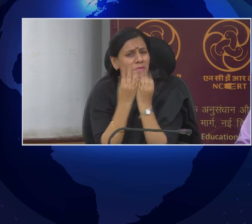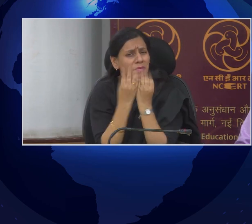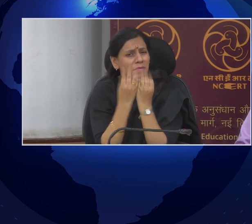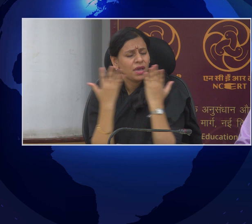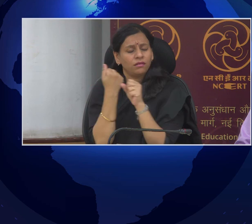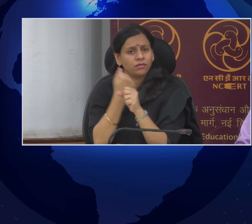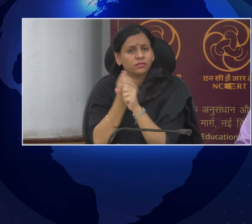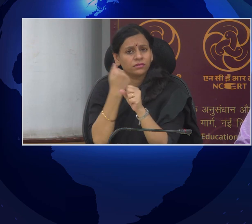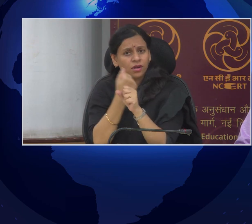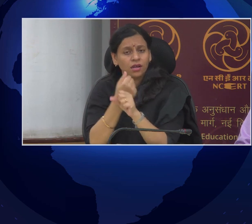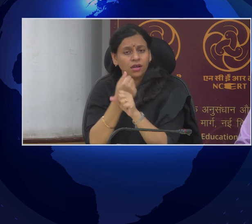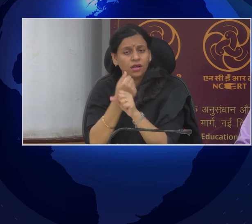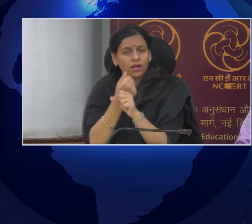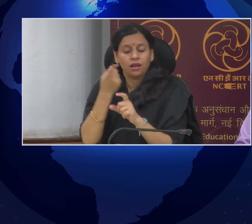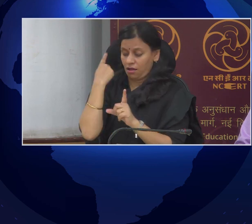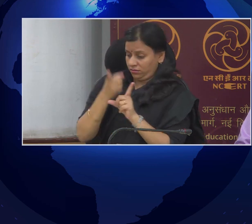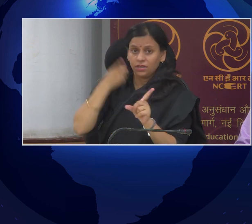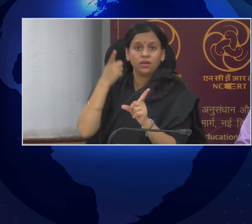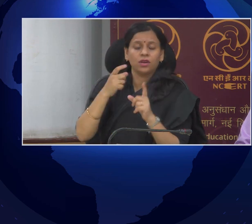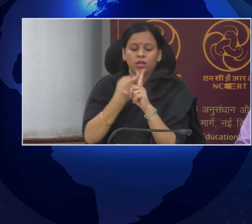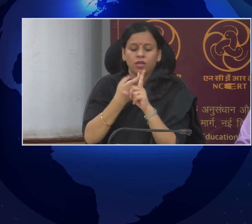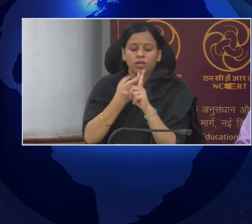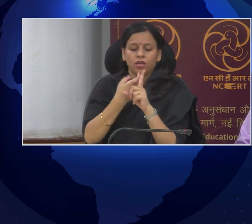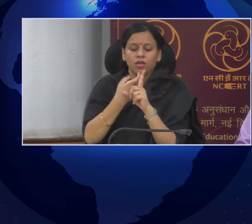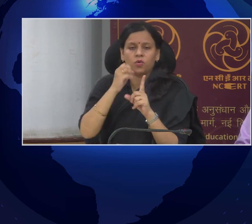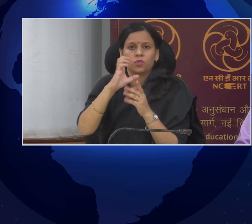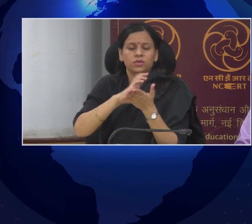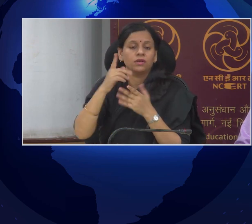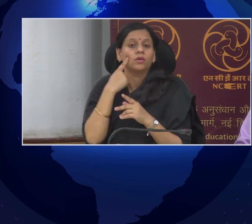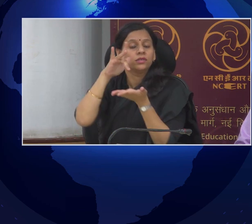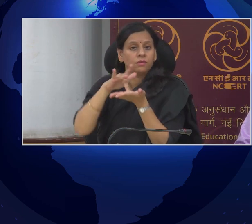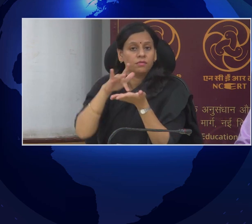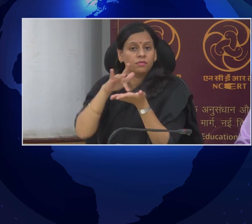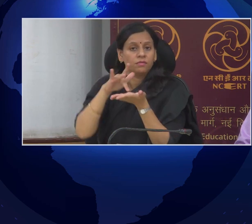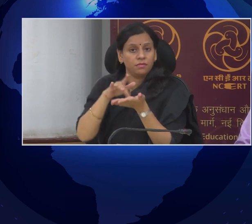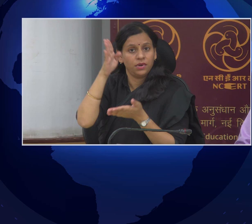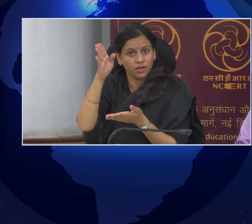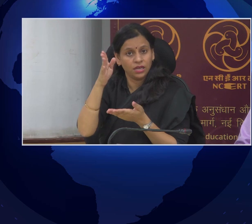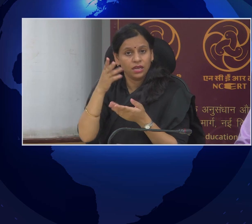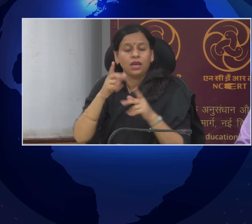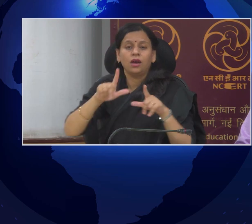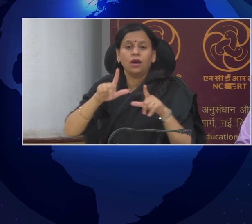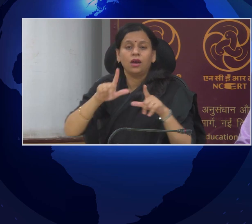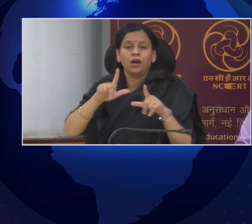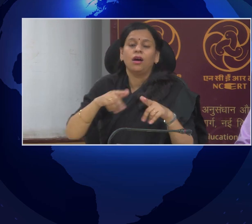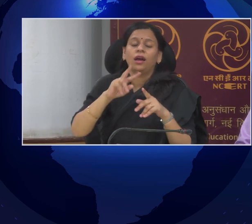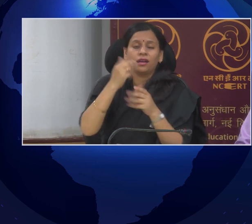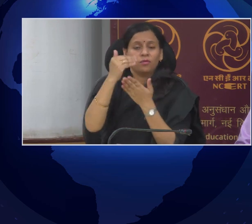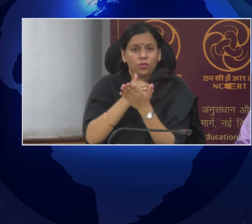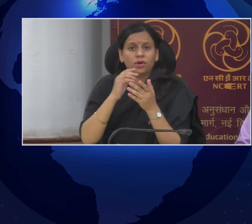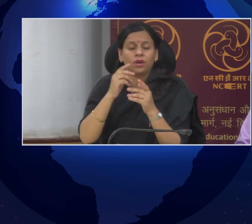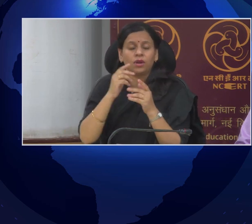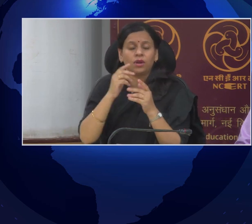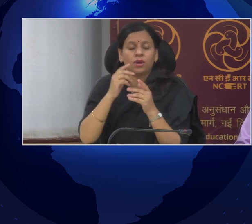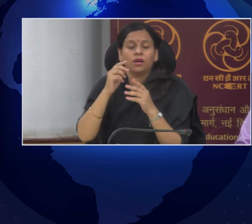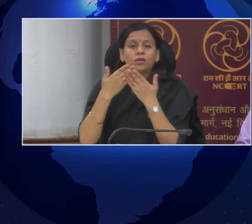है तो हमने पिछले वर्ष कोची में हम लोगों ने 5-6 दिन का एक कार्यशाला का आयोजन किया था। उस